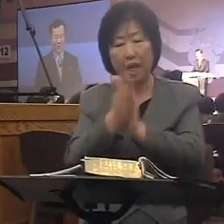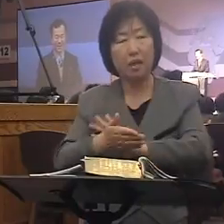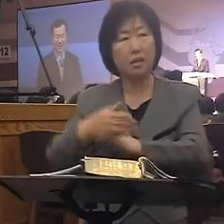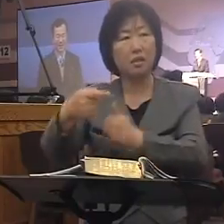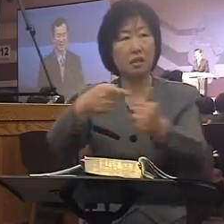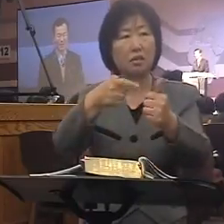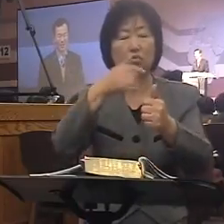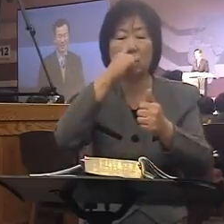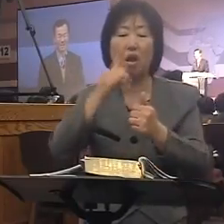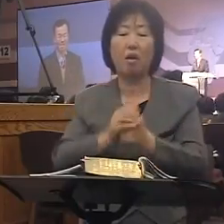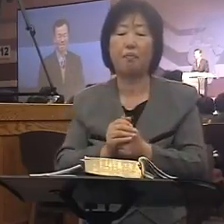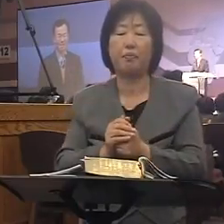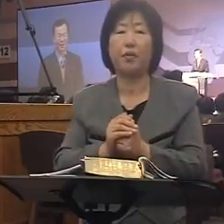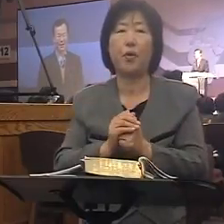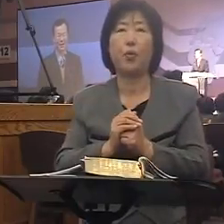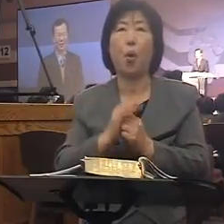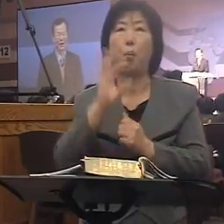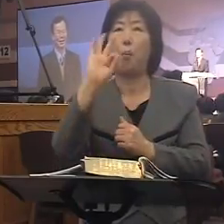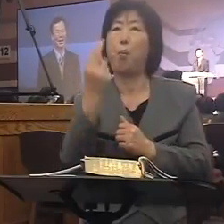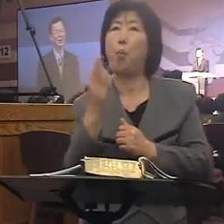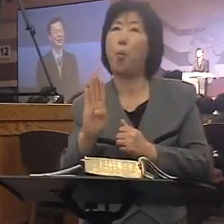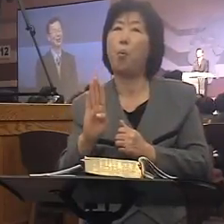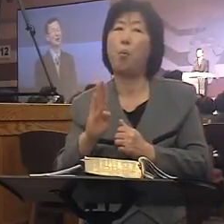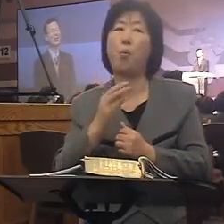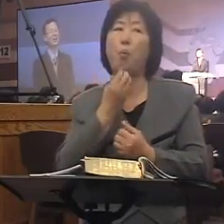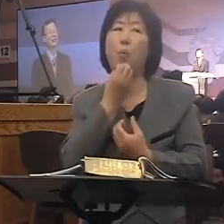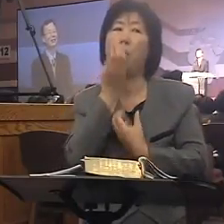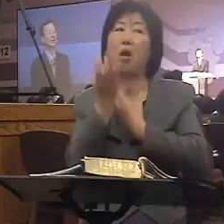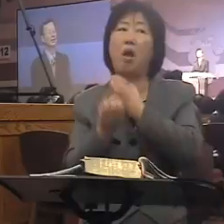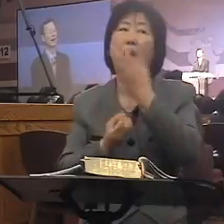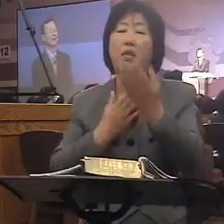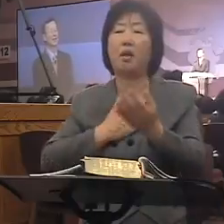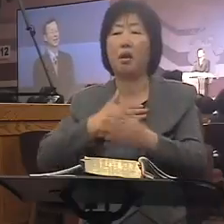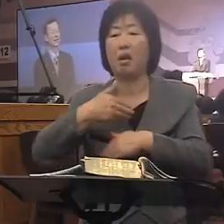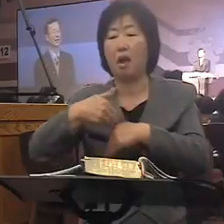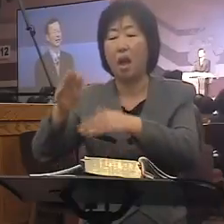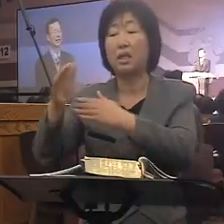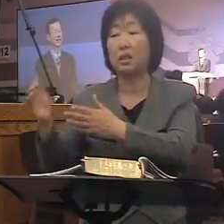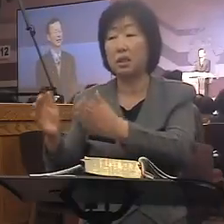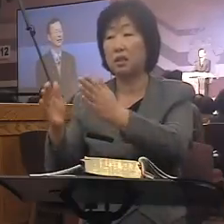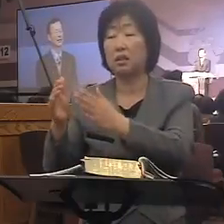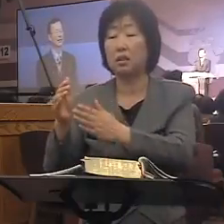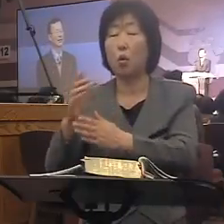욥의 간증이 기억나십니까? 나의 가는 길을 오직 그가 아시나니